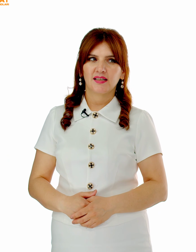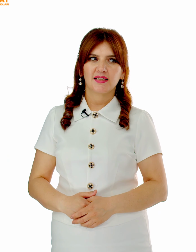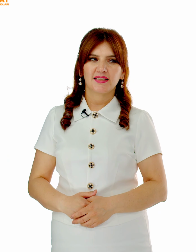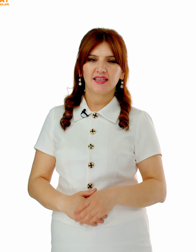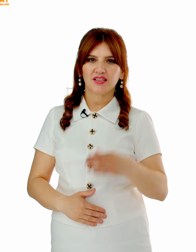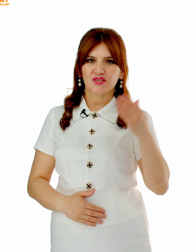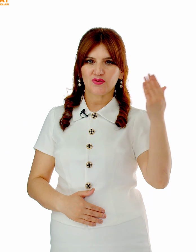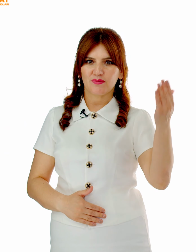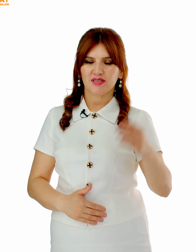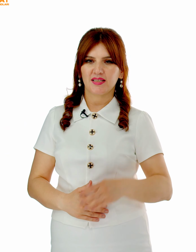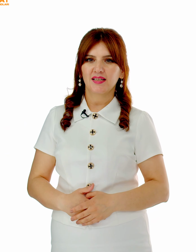Keyingi so'zimiz